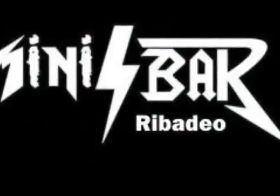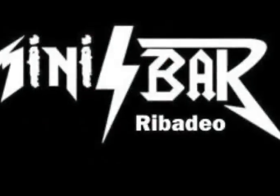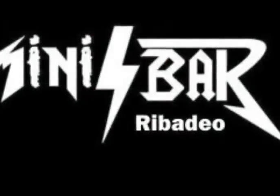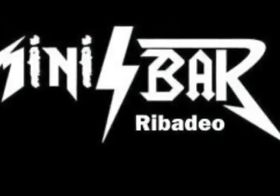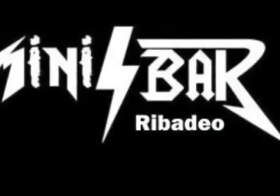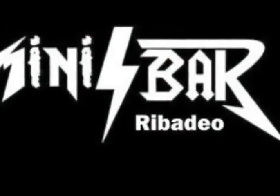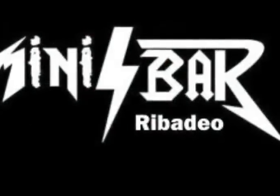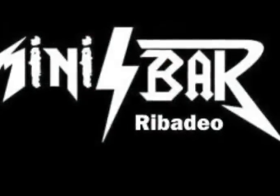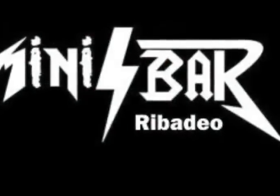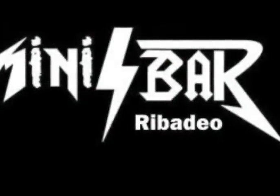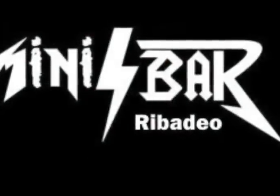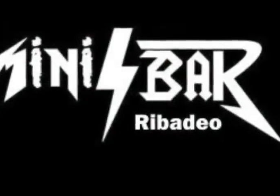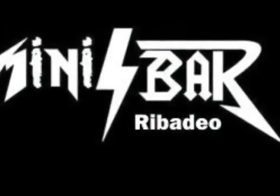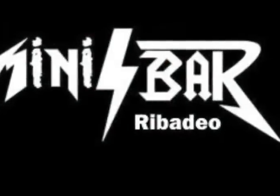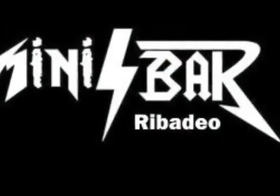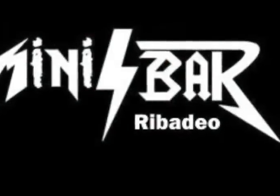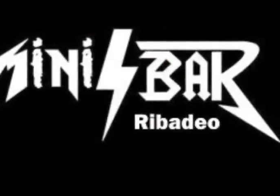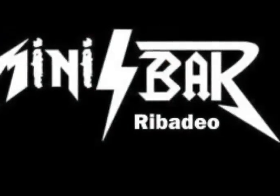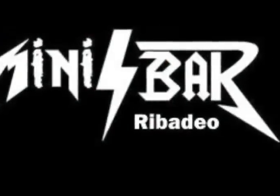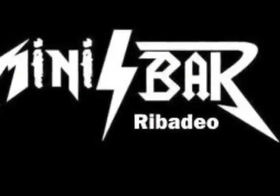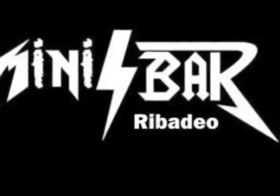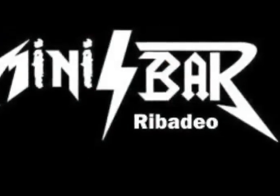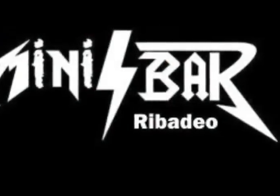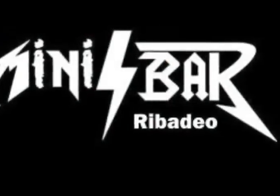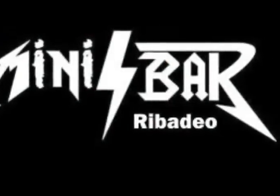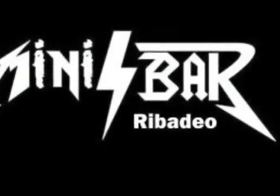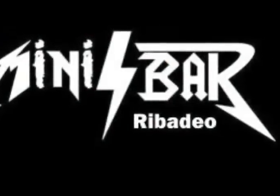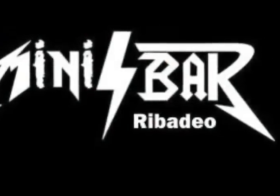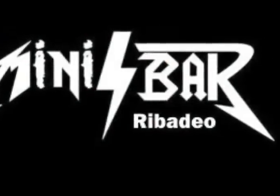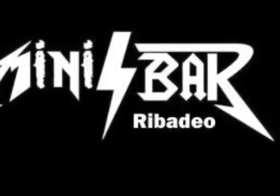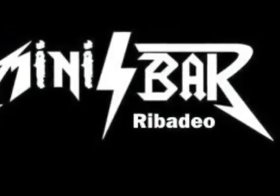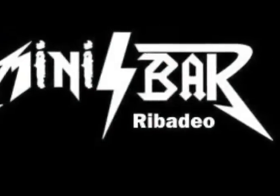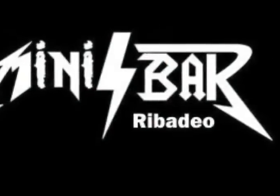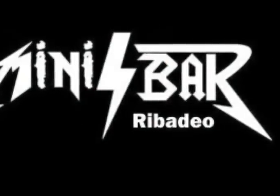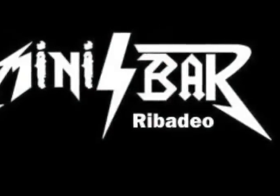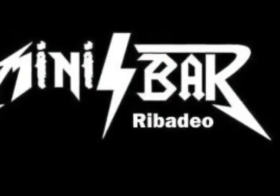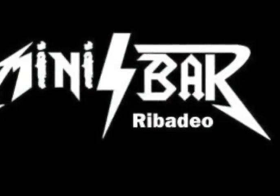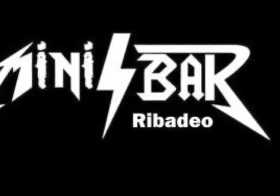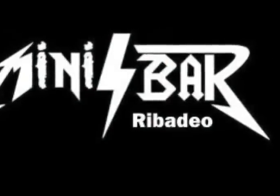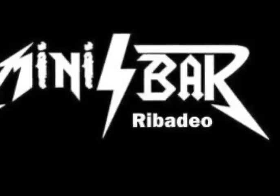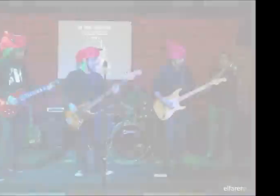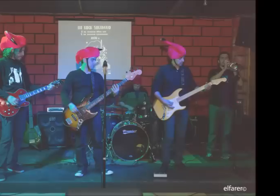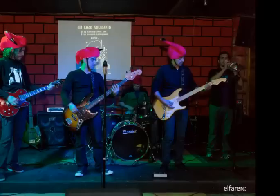Hay demasiadas cosas que decir